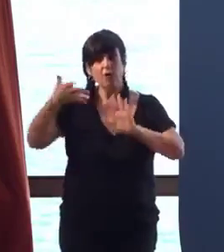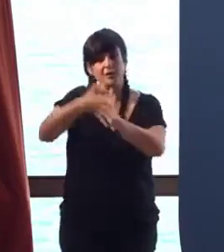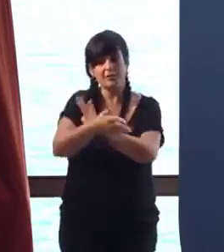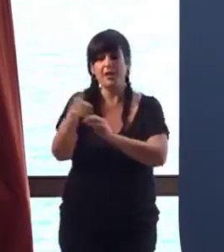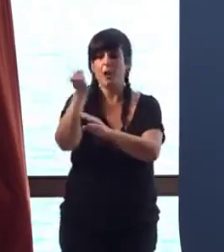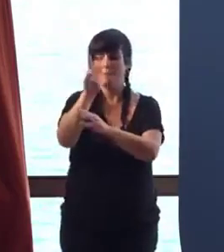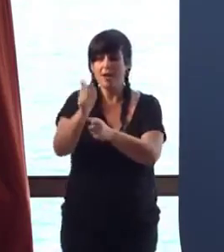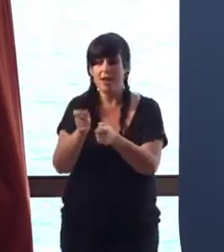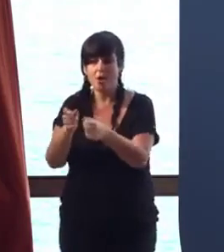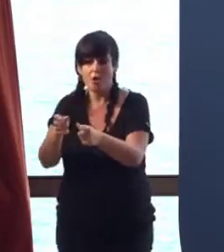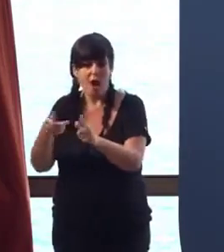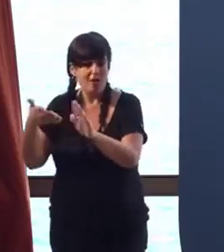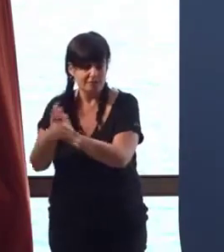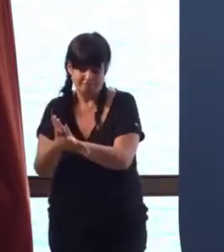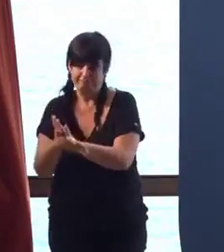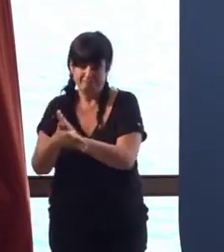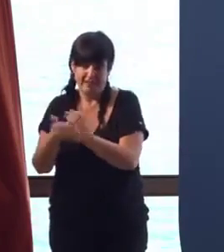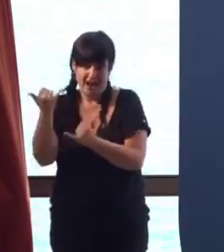nuestras honras.